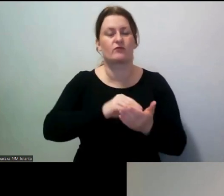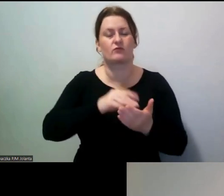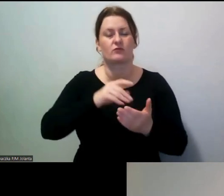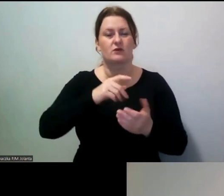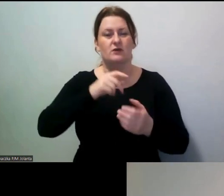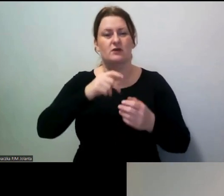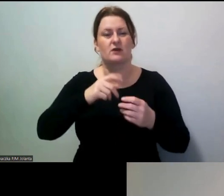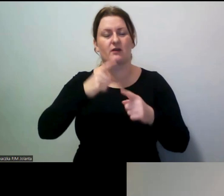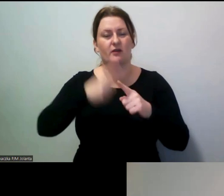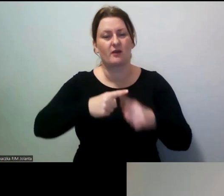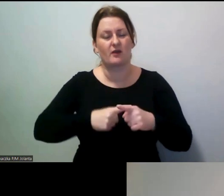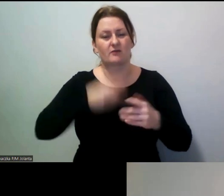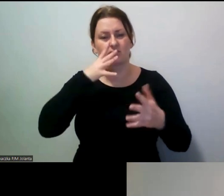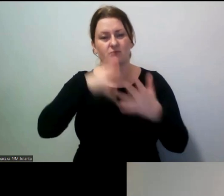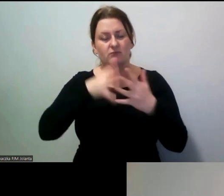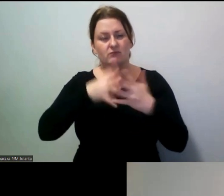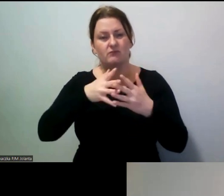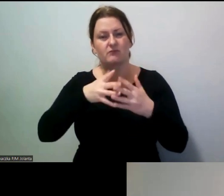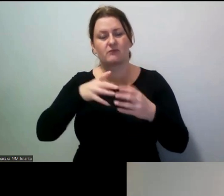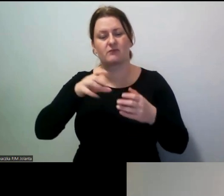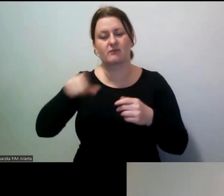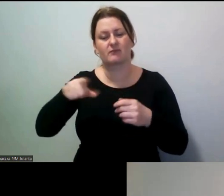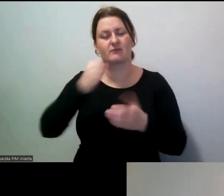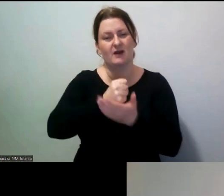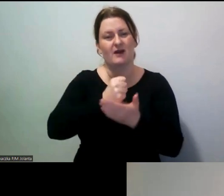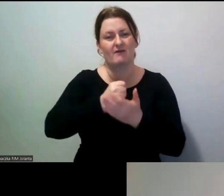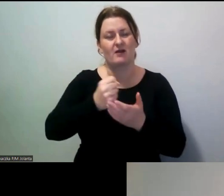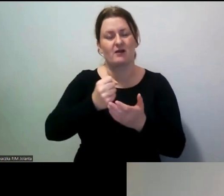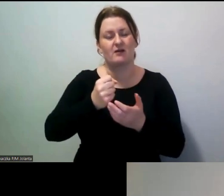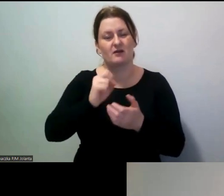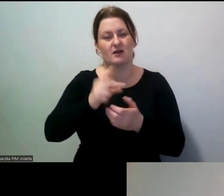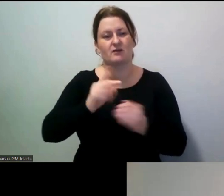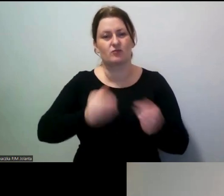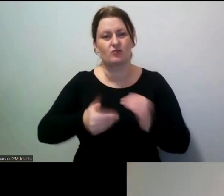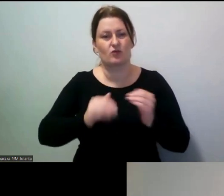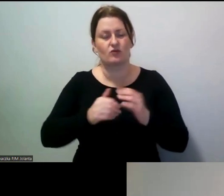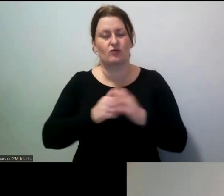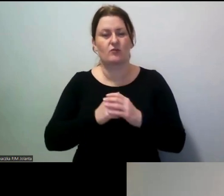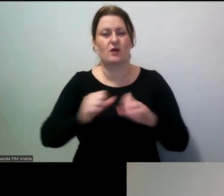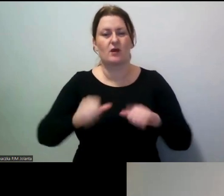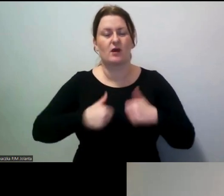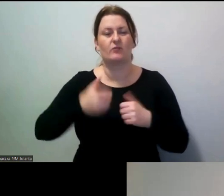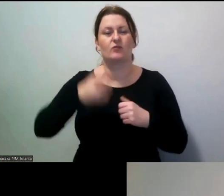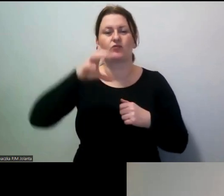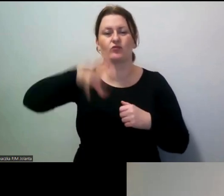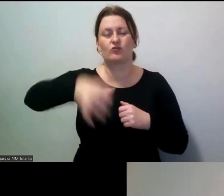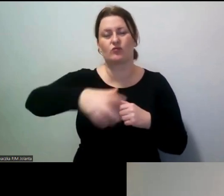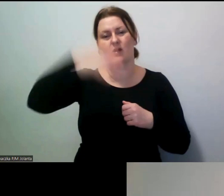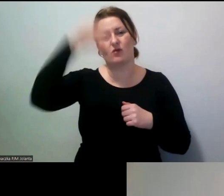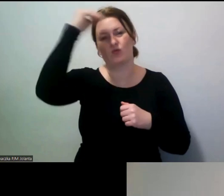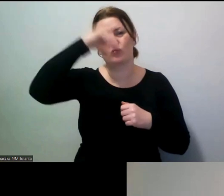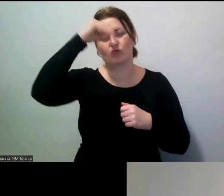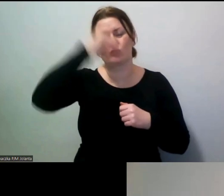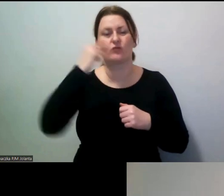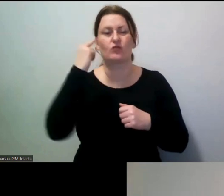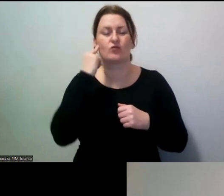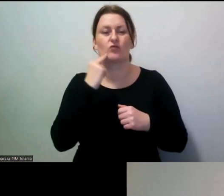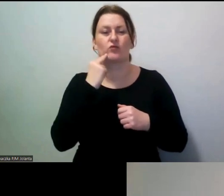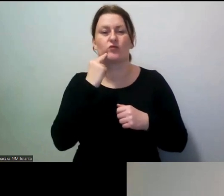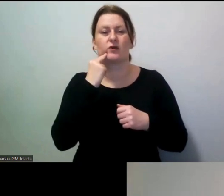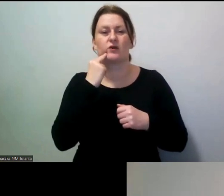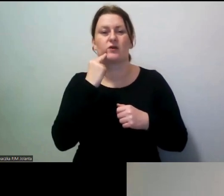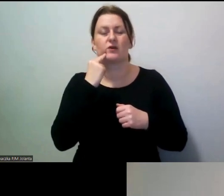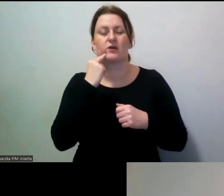to narzędzie właśnie w tym aspekcie, w taki sposób, żeby ta grupa uczniów niesłyszących, która stanowiła